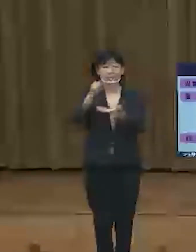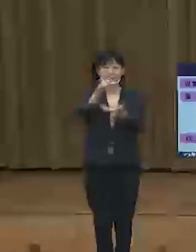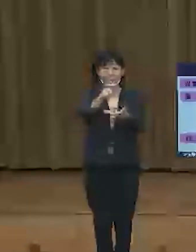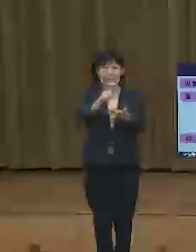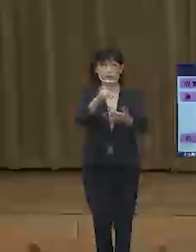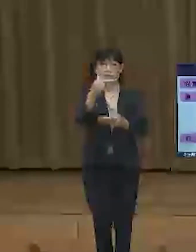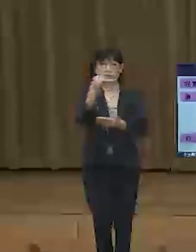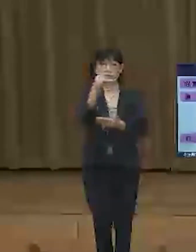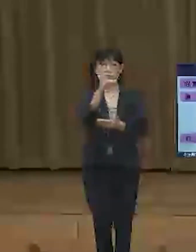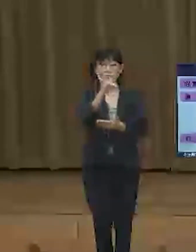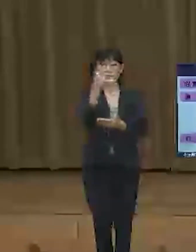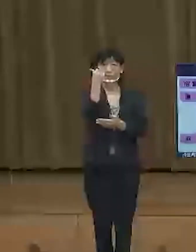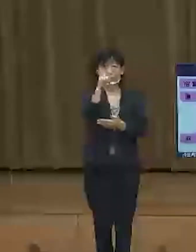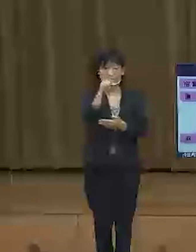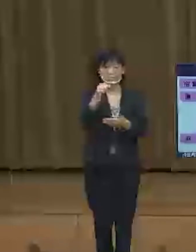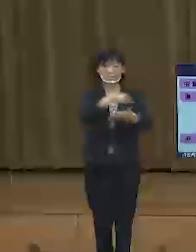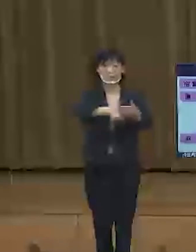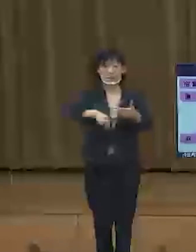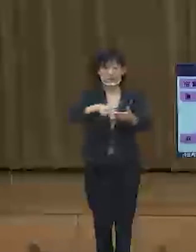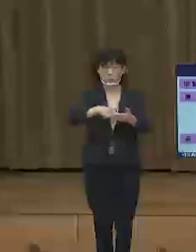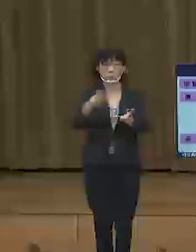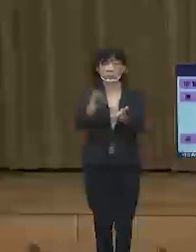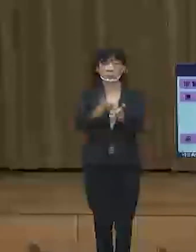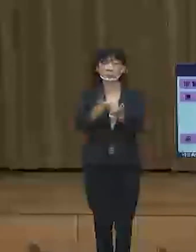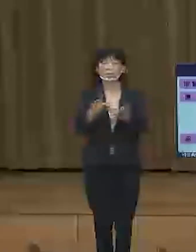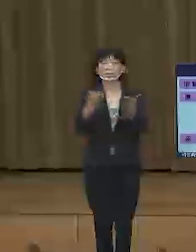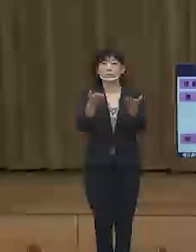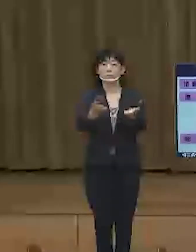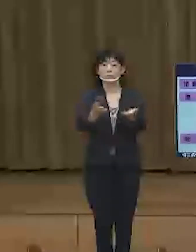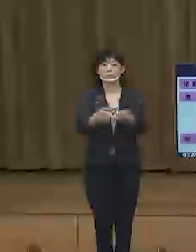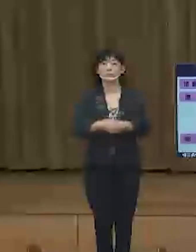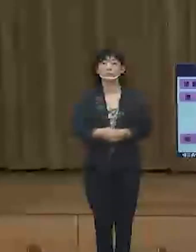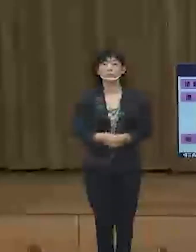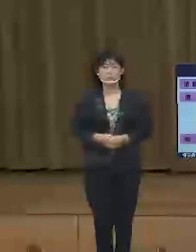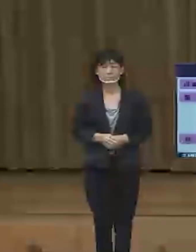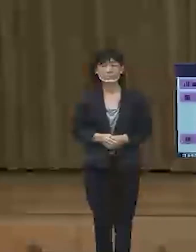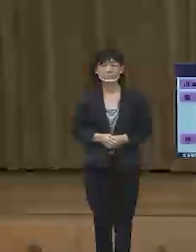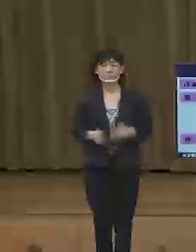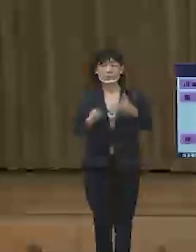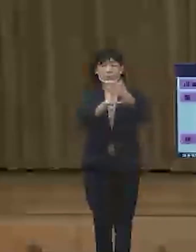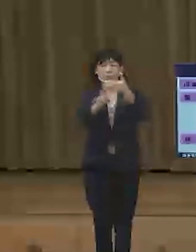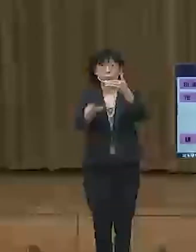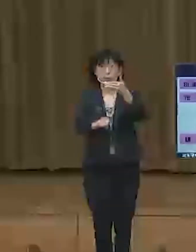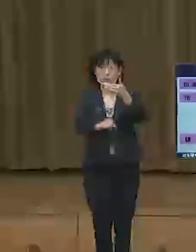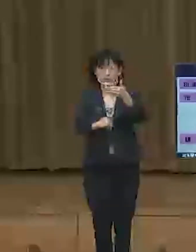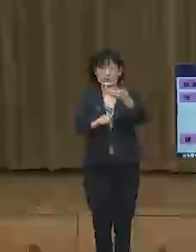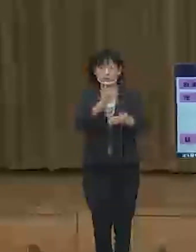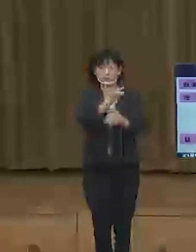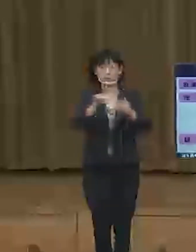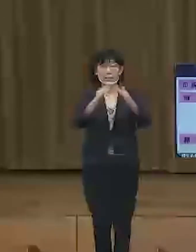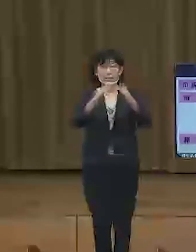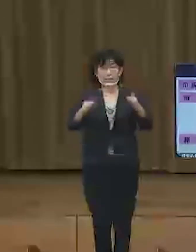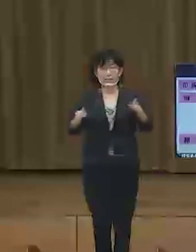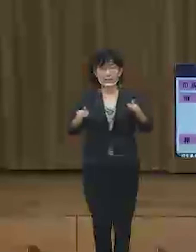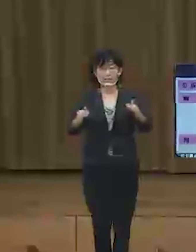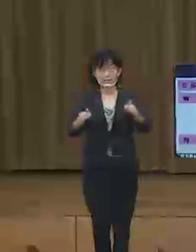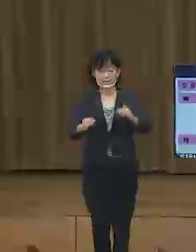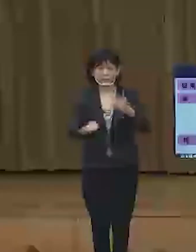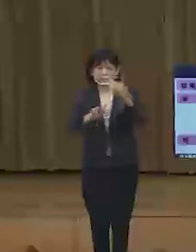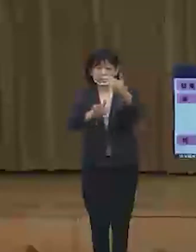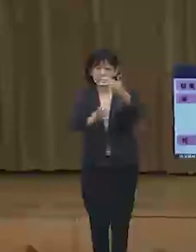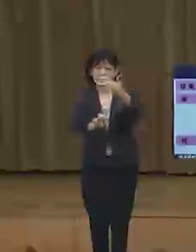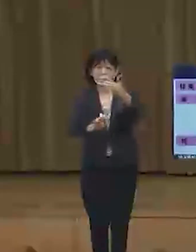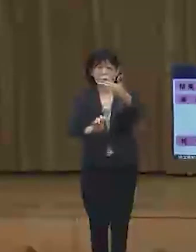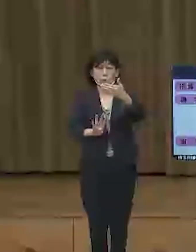てご説明をさせていただきたいと思います。今回9月の定例会でありますが、24